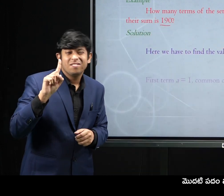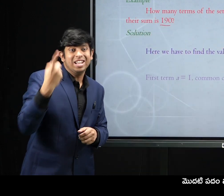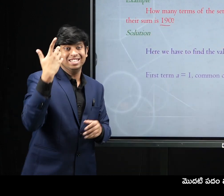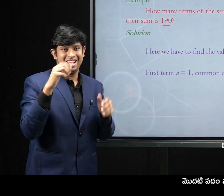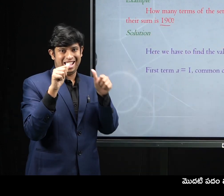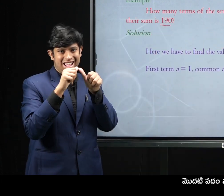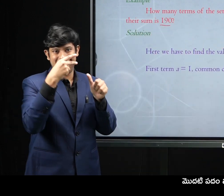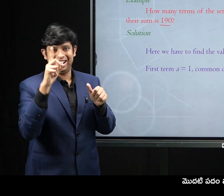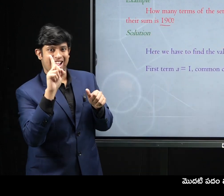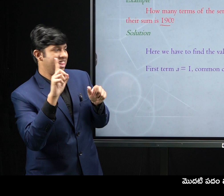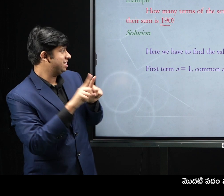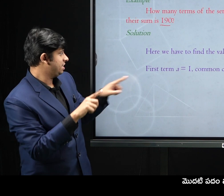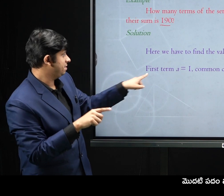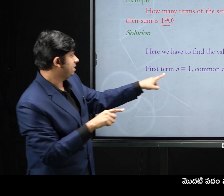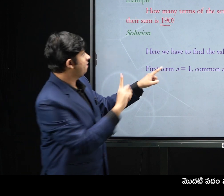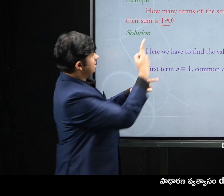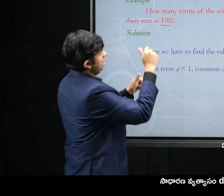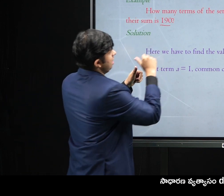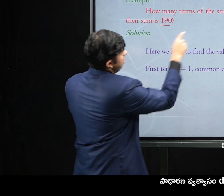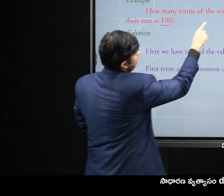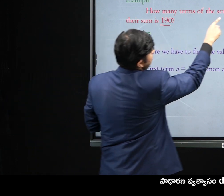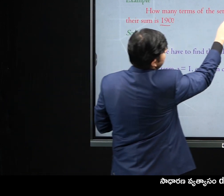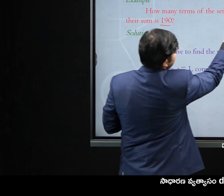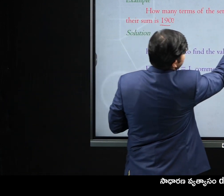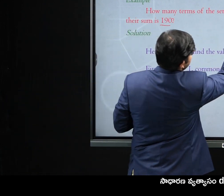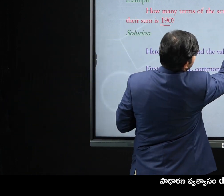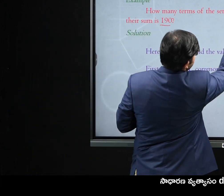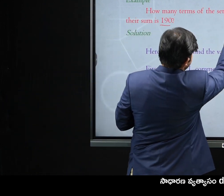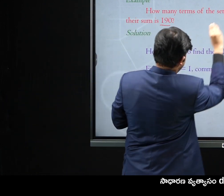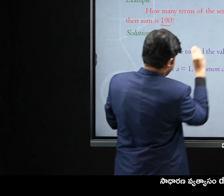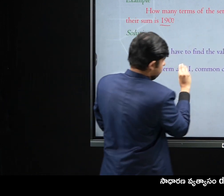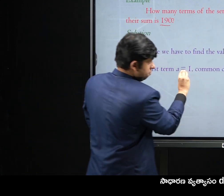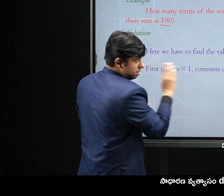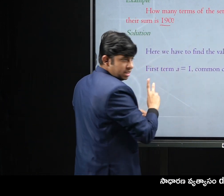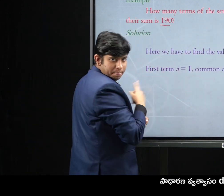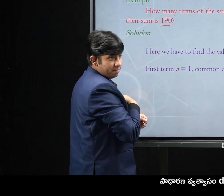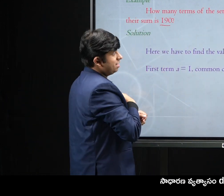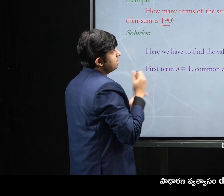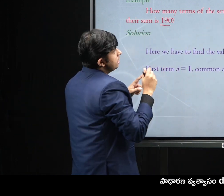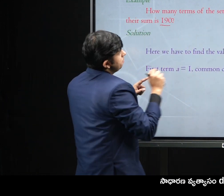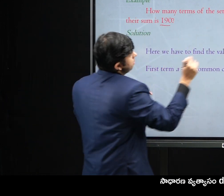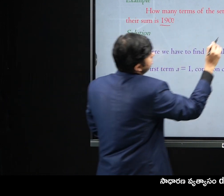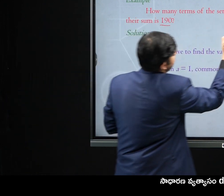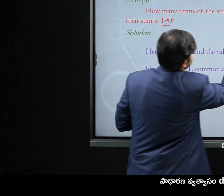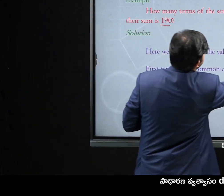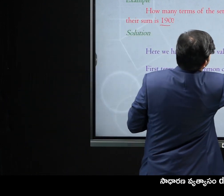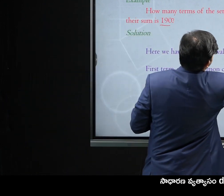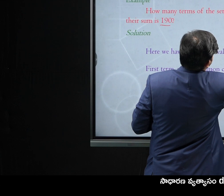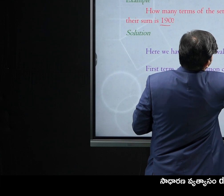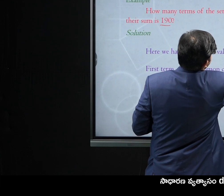మొదటి పదం a ఈజ్ ఈక్వల్ టు 1, సాధారణ వ్యత్యాసం d ఈజ్ ఈక్వల్ టు 5 మైనస్ 1 ఈజ్ ఈక్వల్ టు